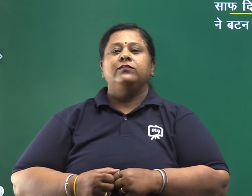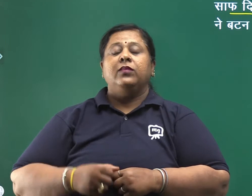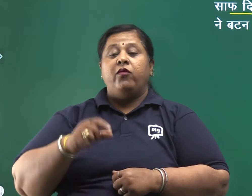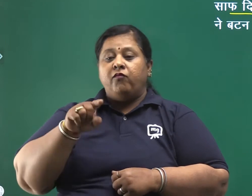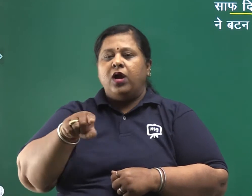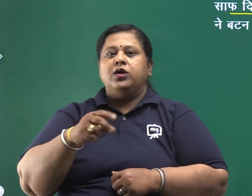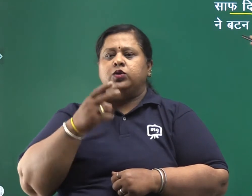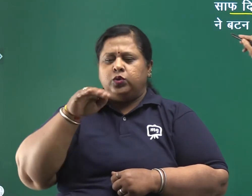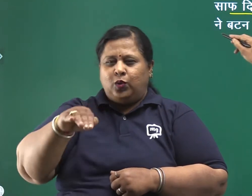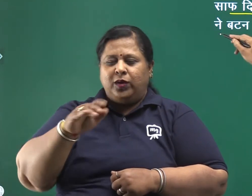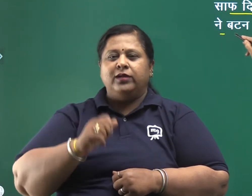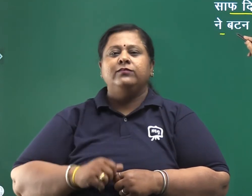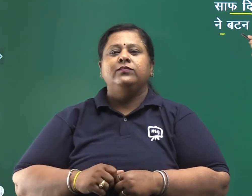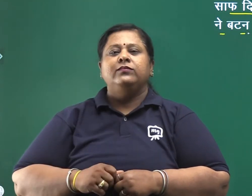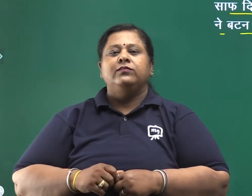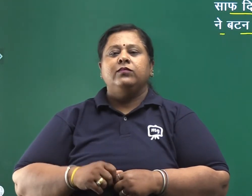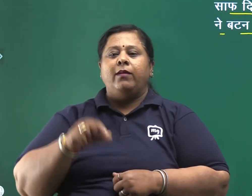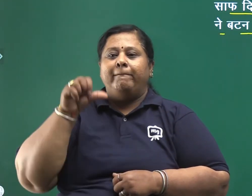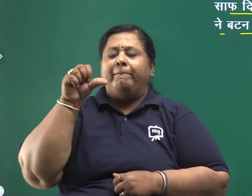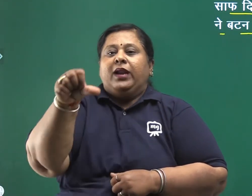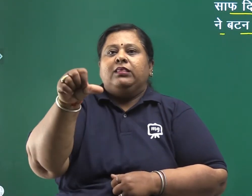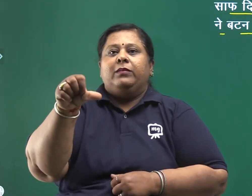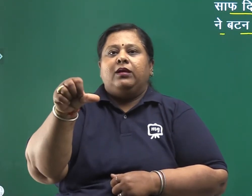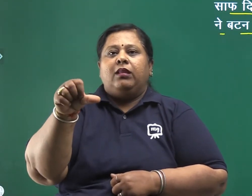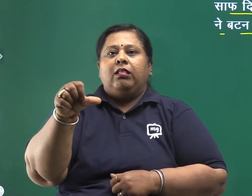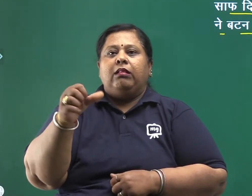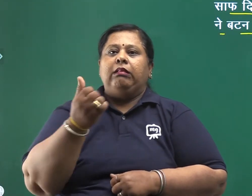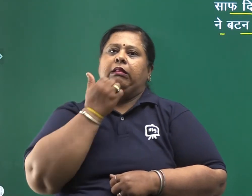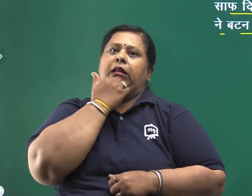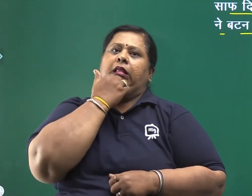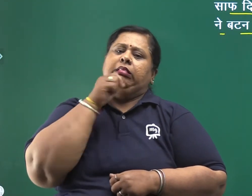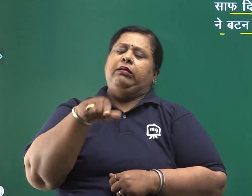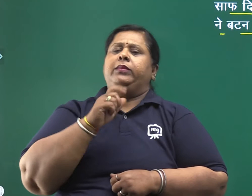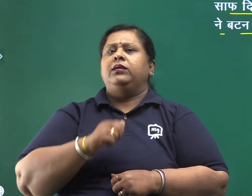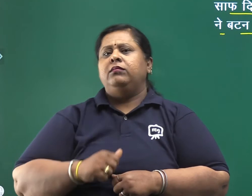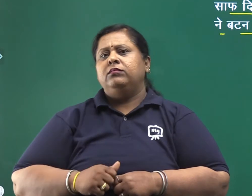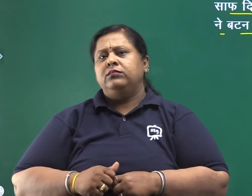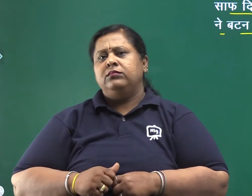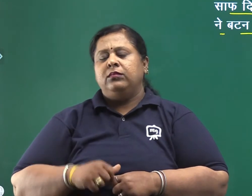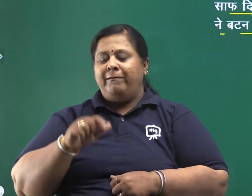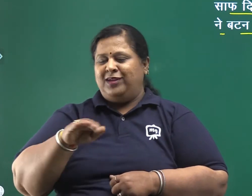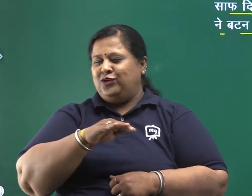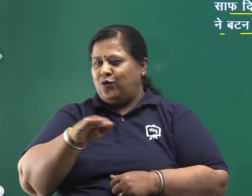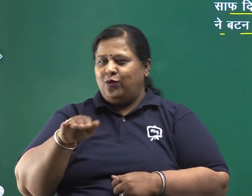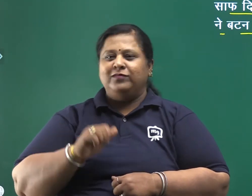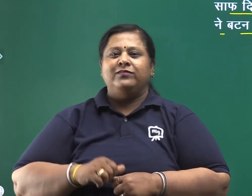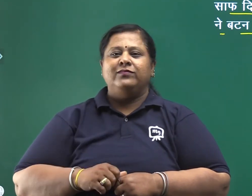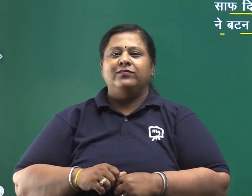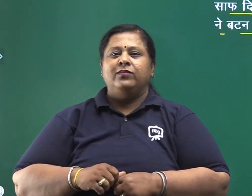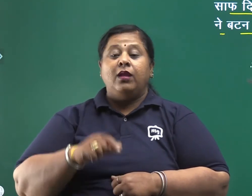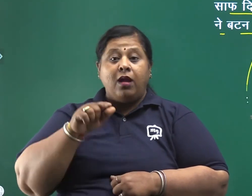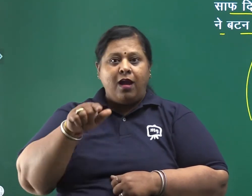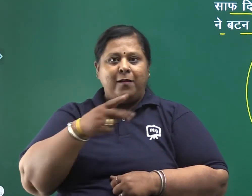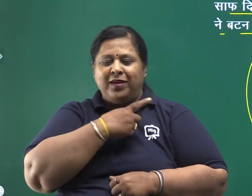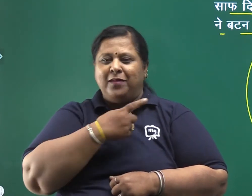वहाँ छोटू ने बटन दबाकर गलती भी की। बच्चों,